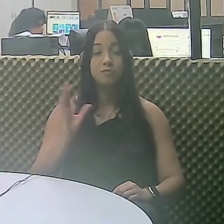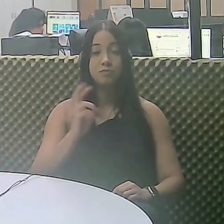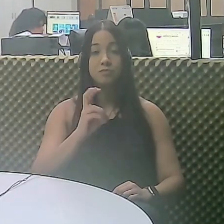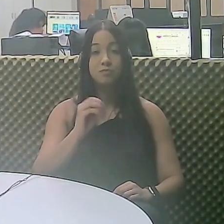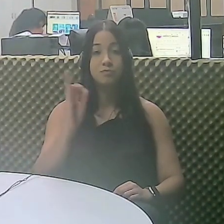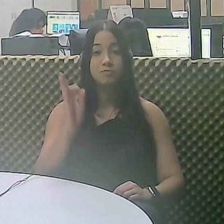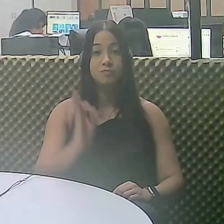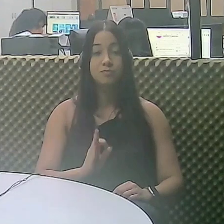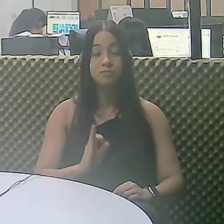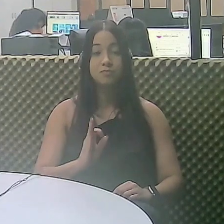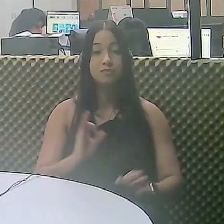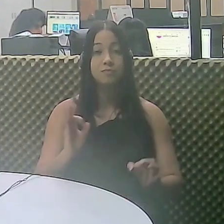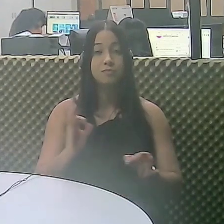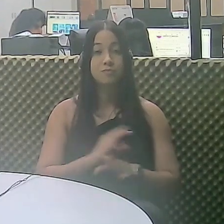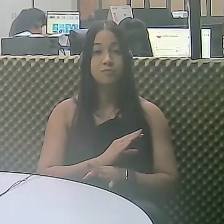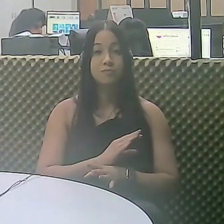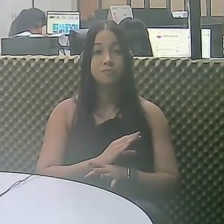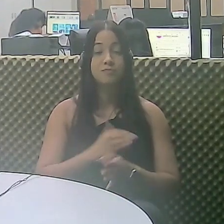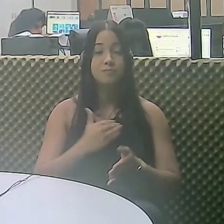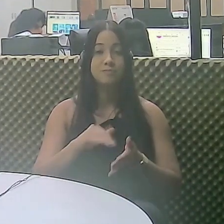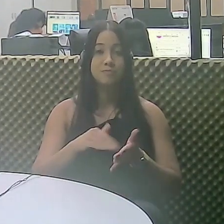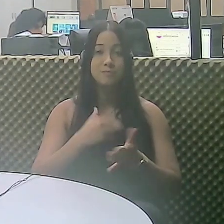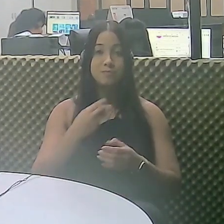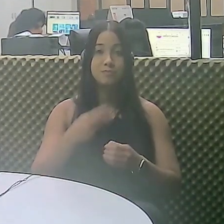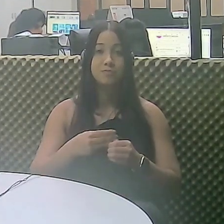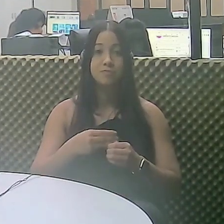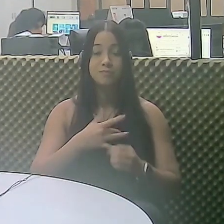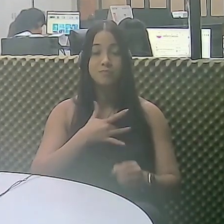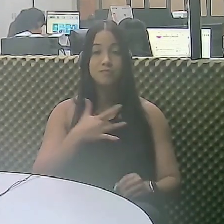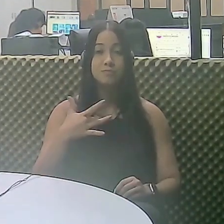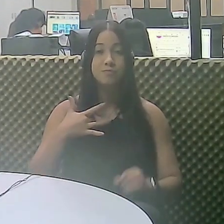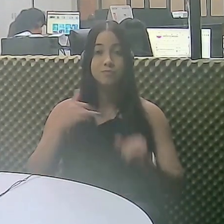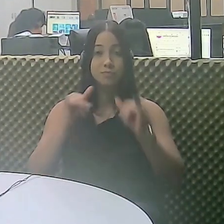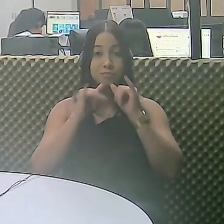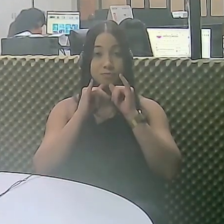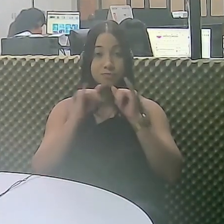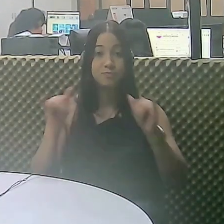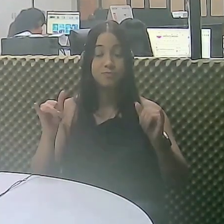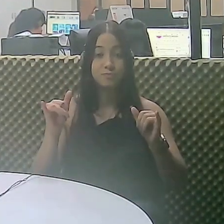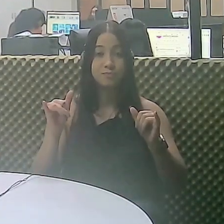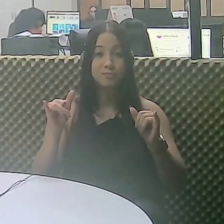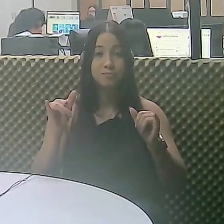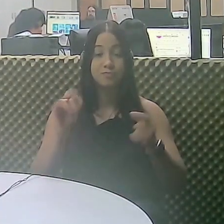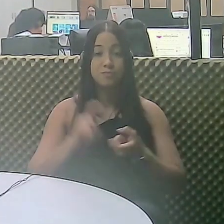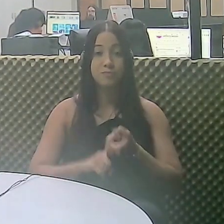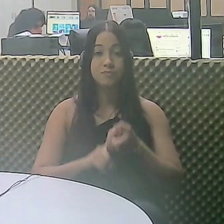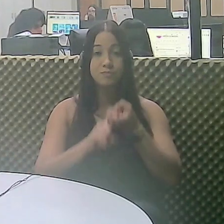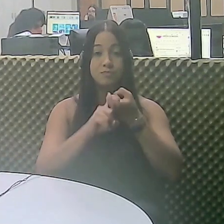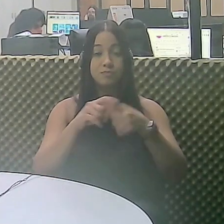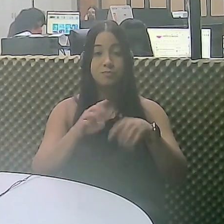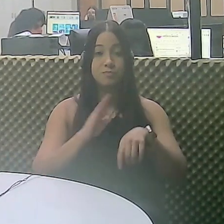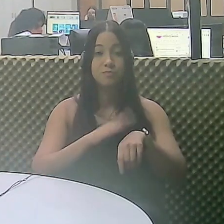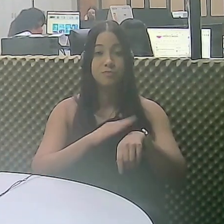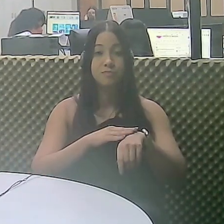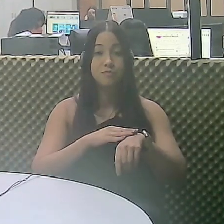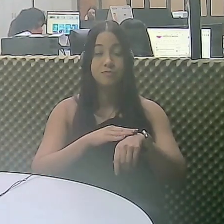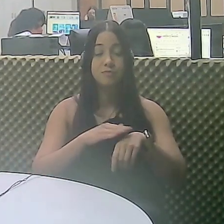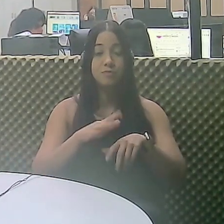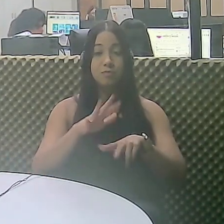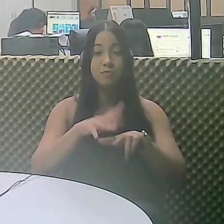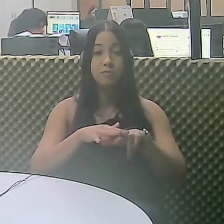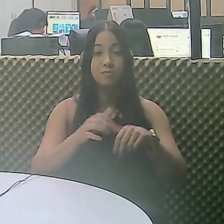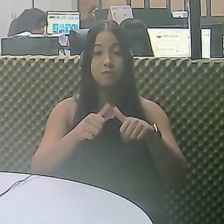50% de conclusão a Secretaria Municipal de Saúde informa que determinou a suspensão temporária das internações na